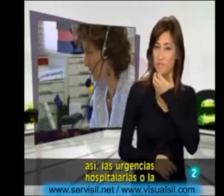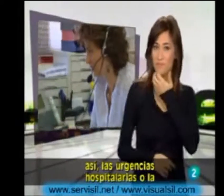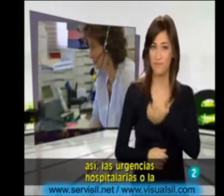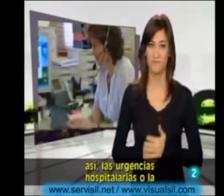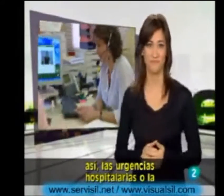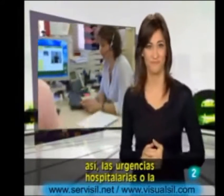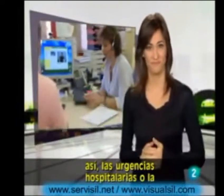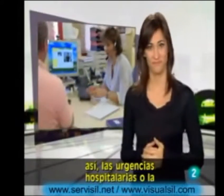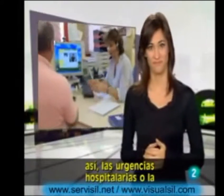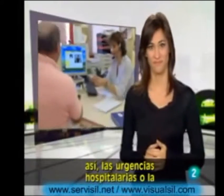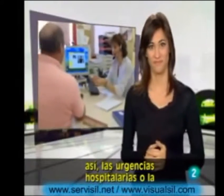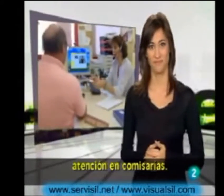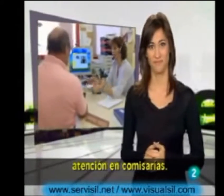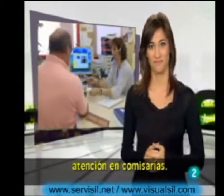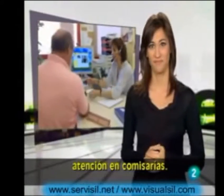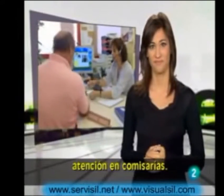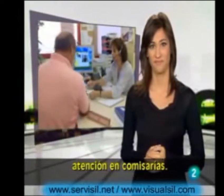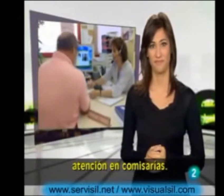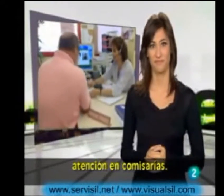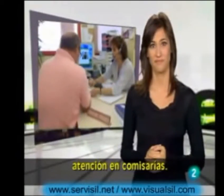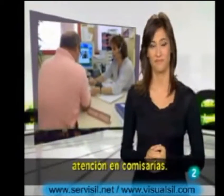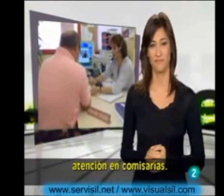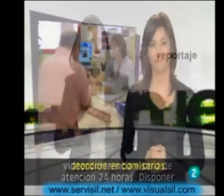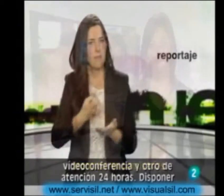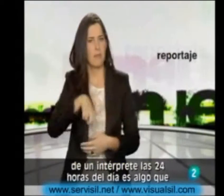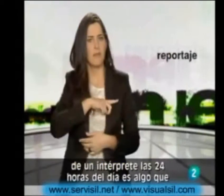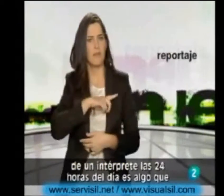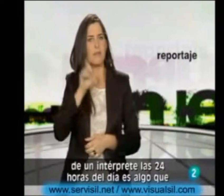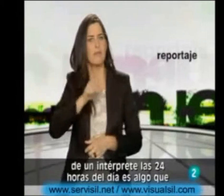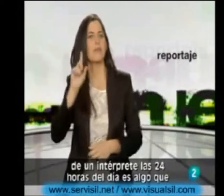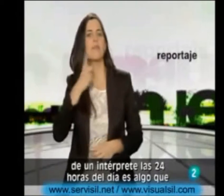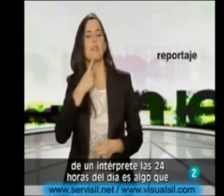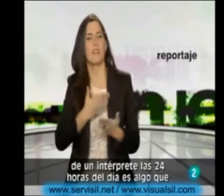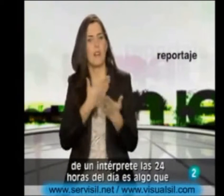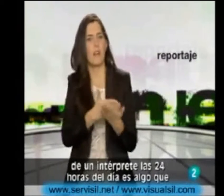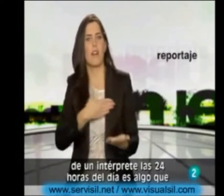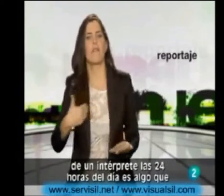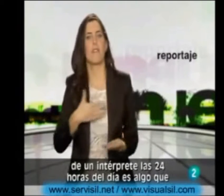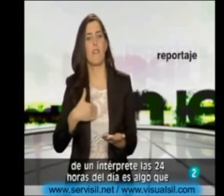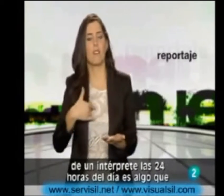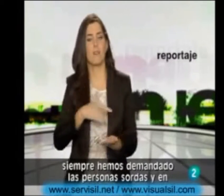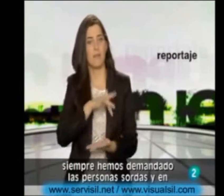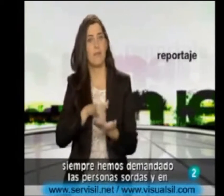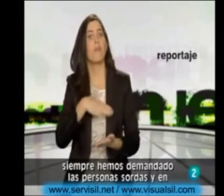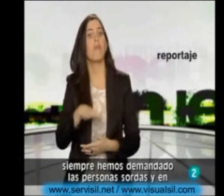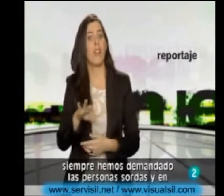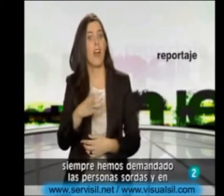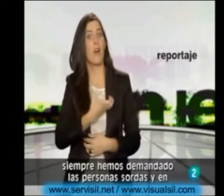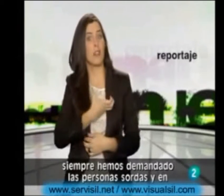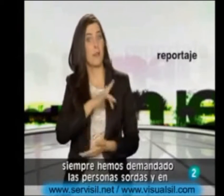las urgencias hospitalarias o la atención en comisarías. Disponer de un intérprete las 24 horas del día es algo que siempre hemos demandado las